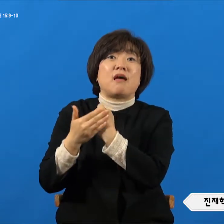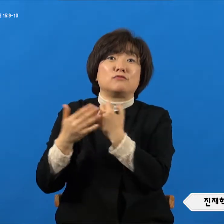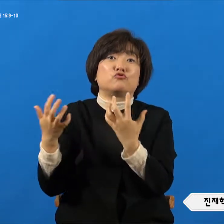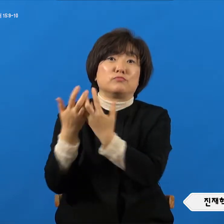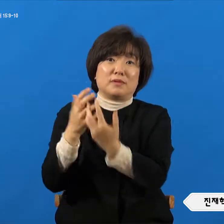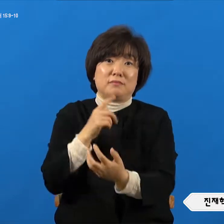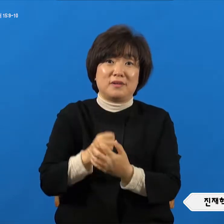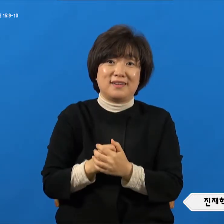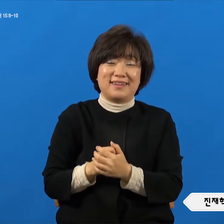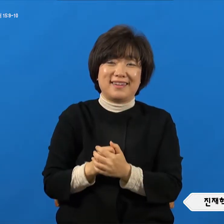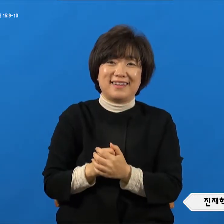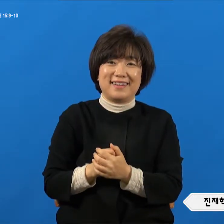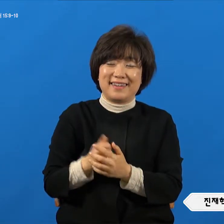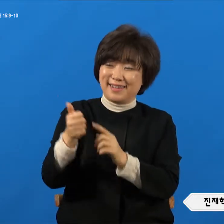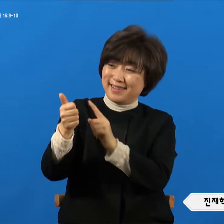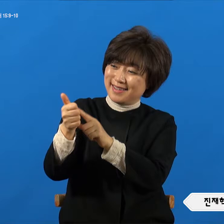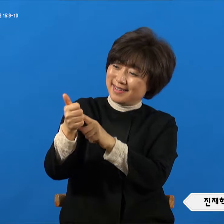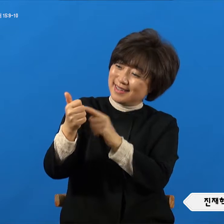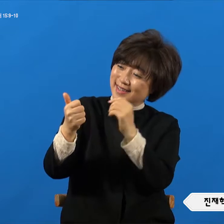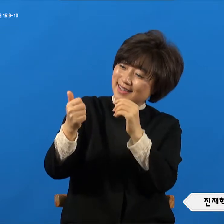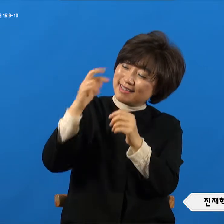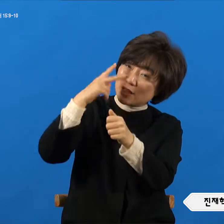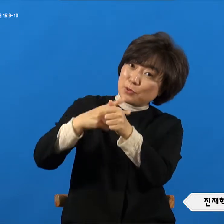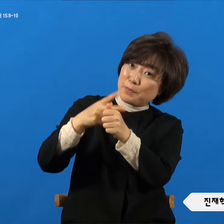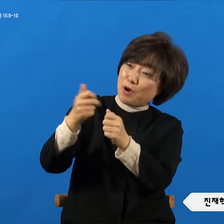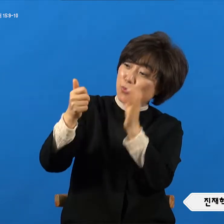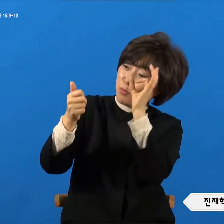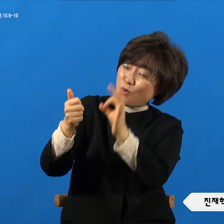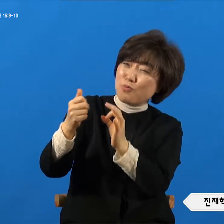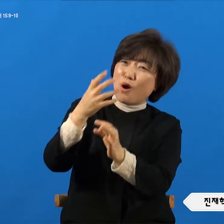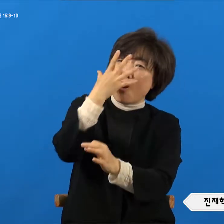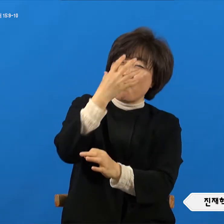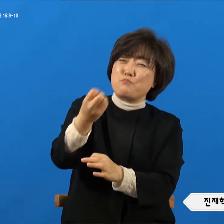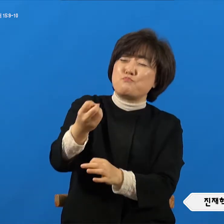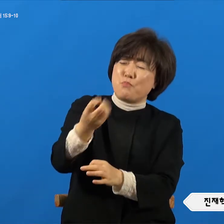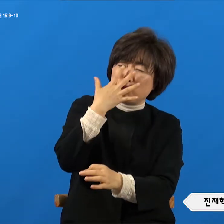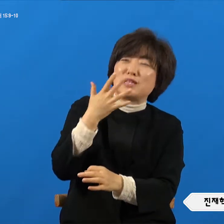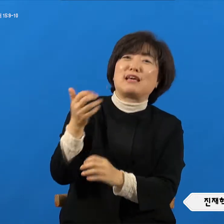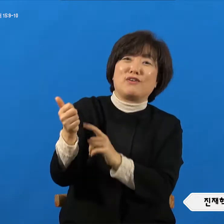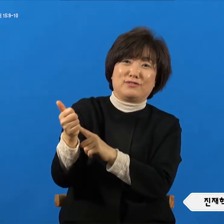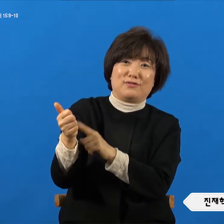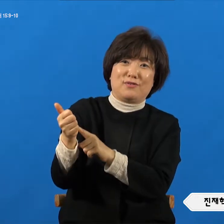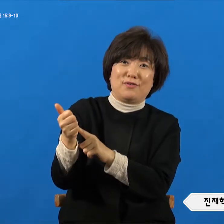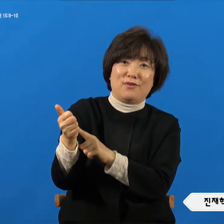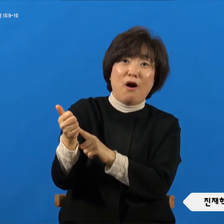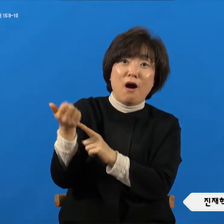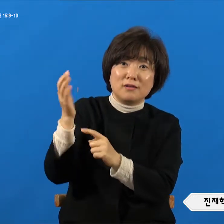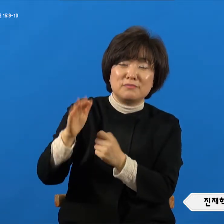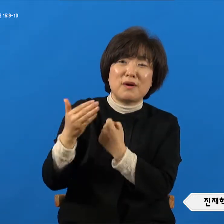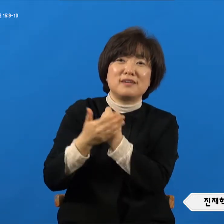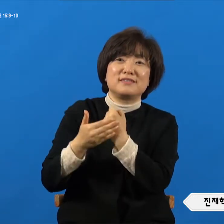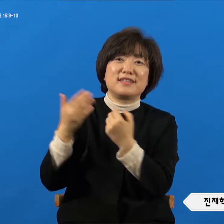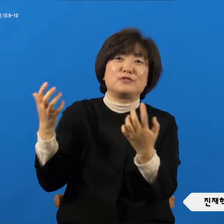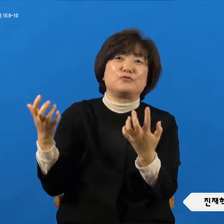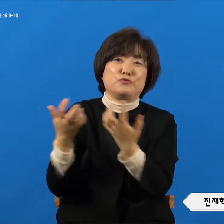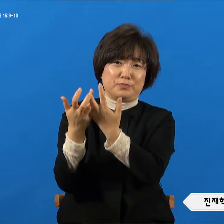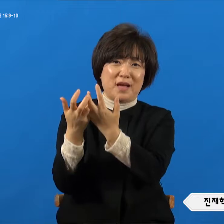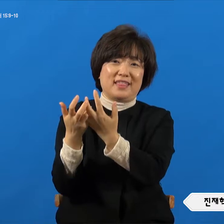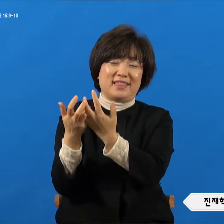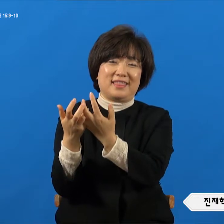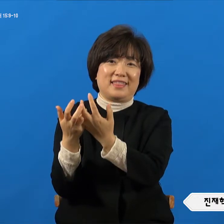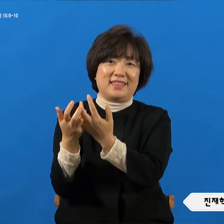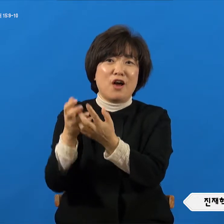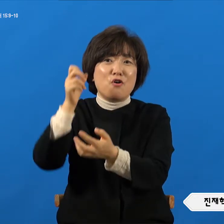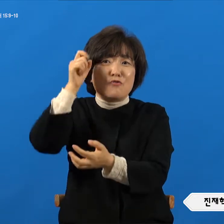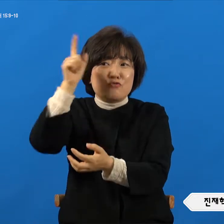이야기하면 못생겼다라는 뜻입니다. 잘 못생겼습니다. 그런데 은혜가 충만했습니다.